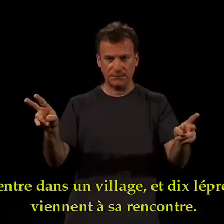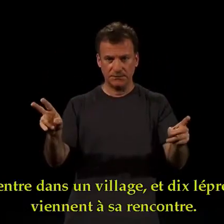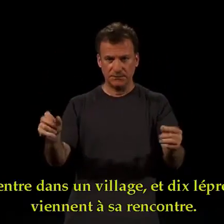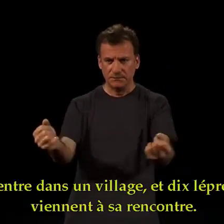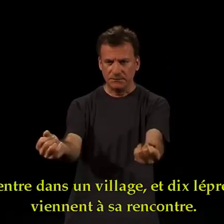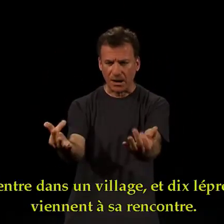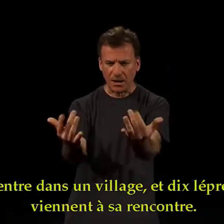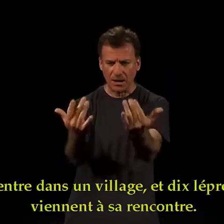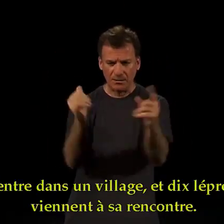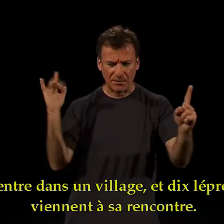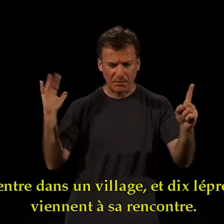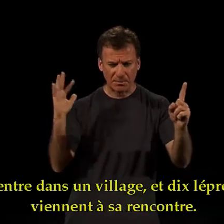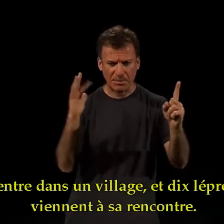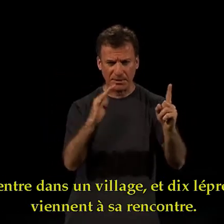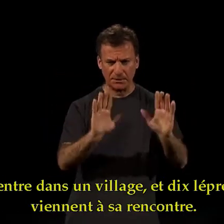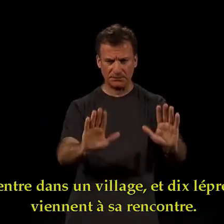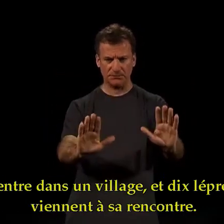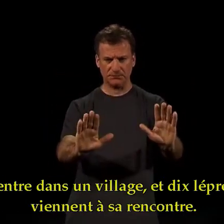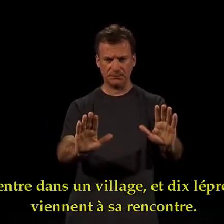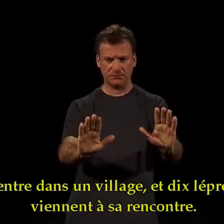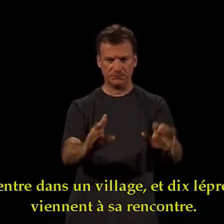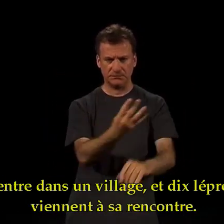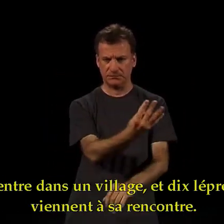Il entre dans un village et 10 lépreux viennent à sa rencontre.